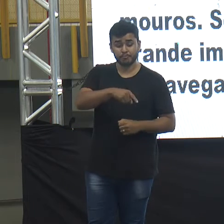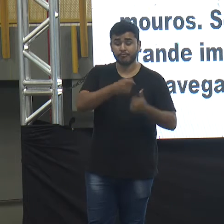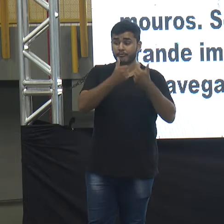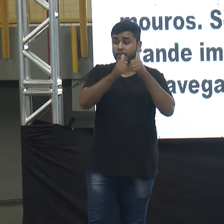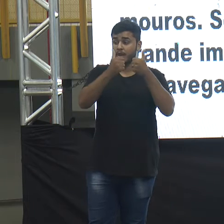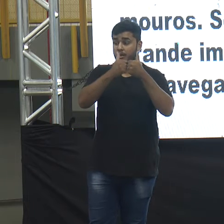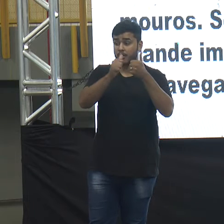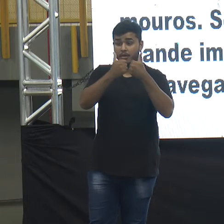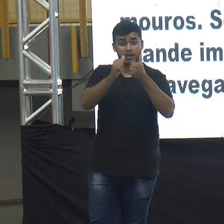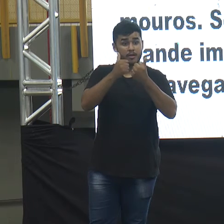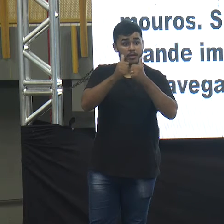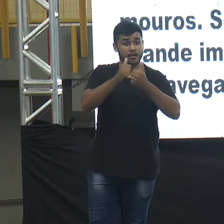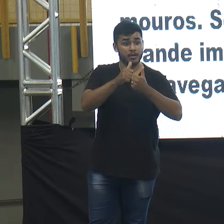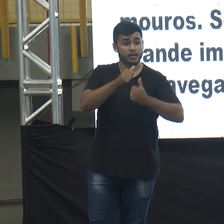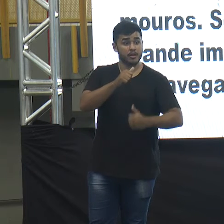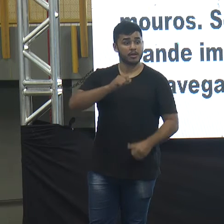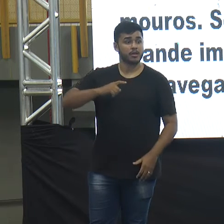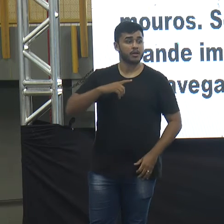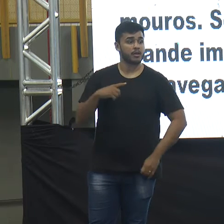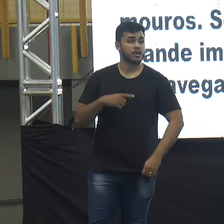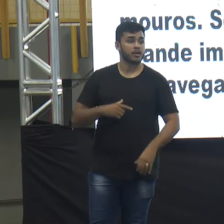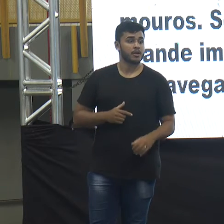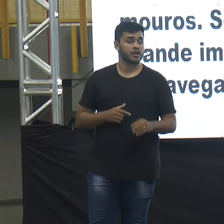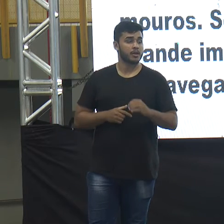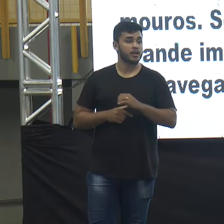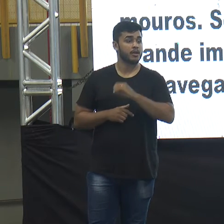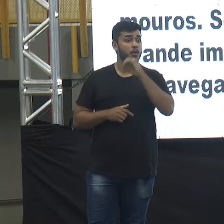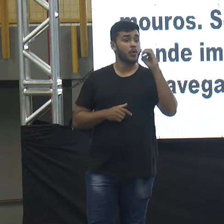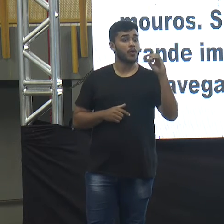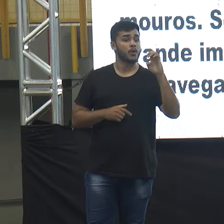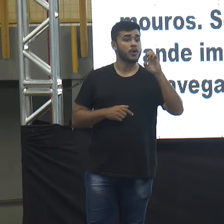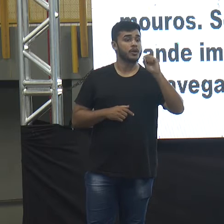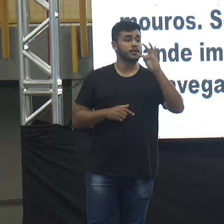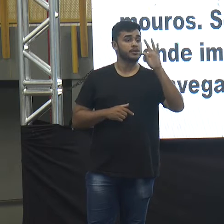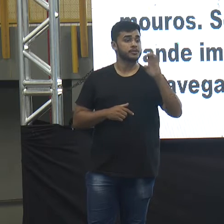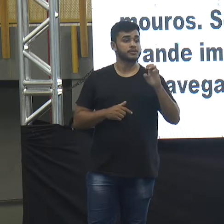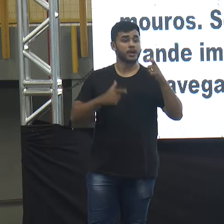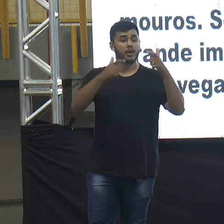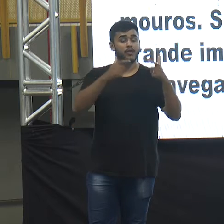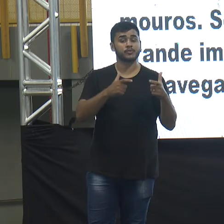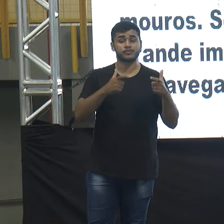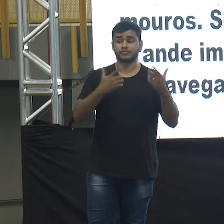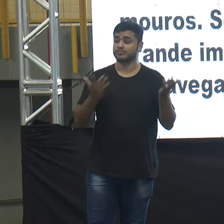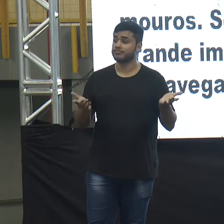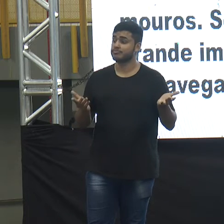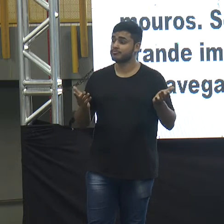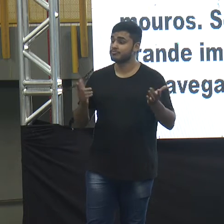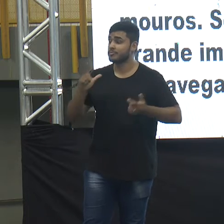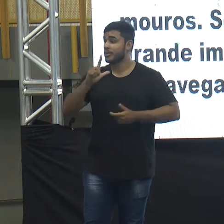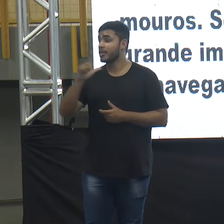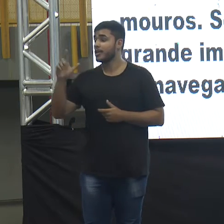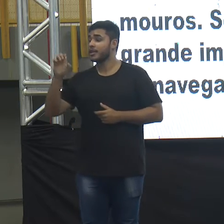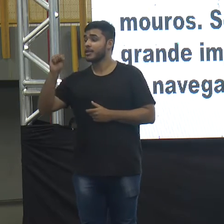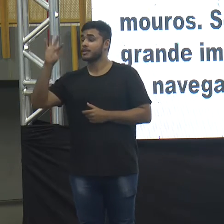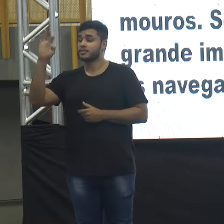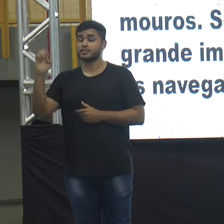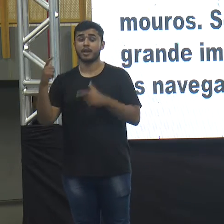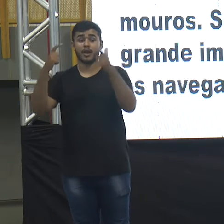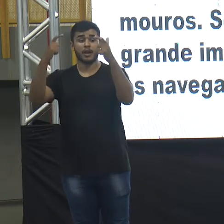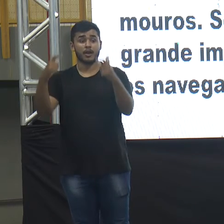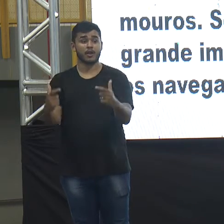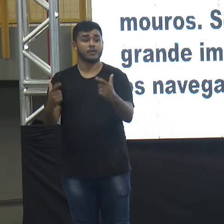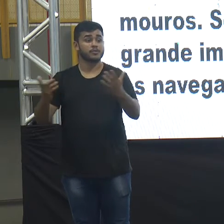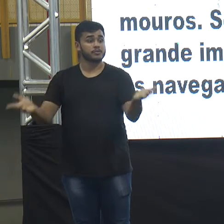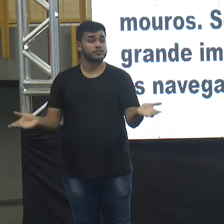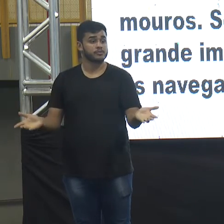Federal? No lado leste ou no lado oeste de Fortaleza, papai? Olha no mapa, tenta descobrir, teu